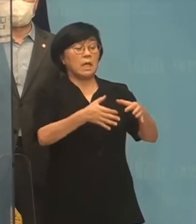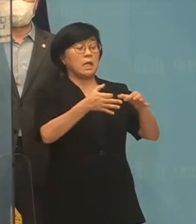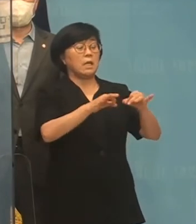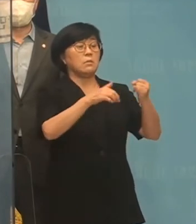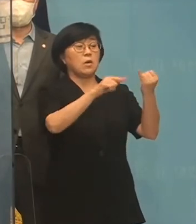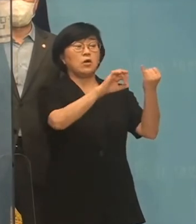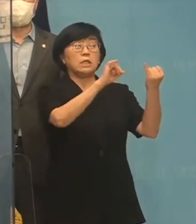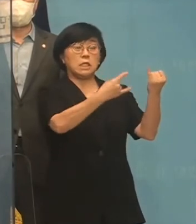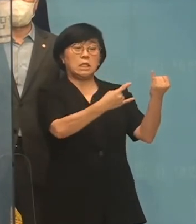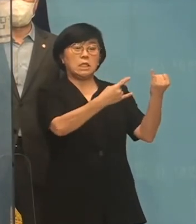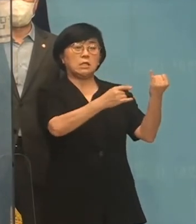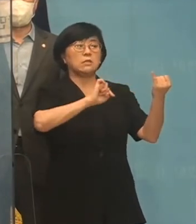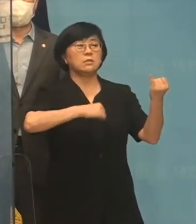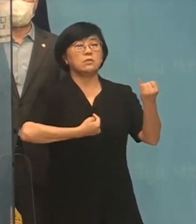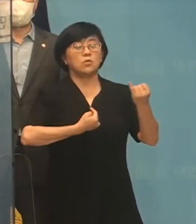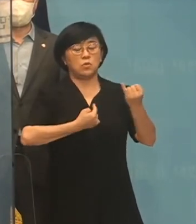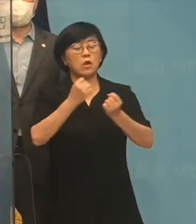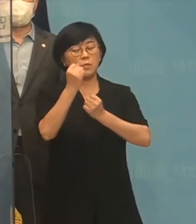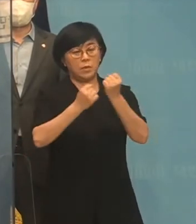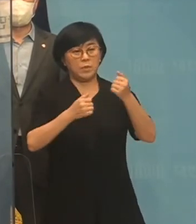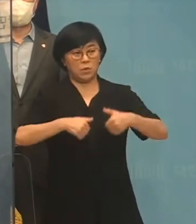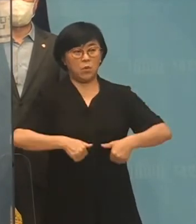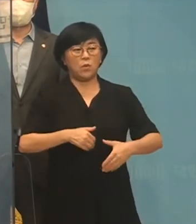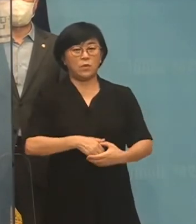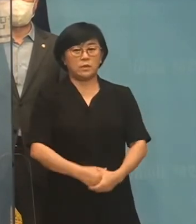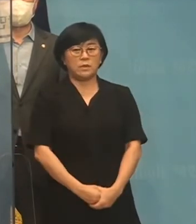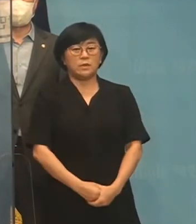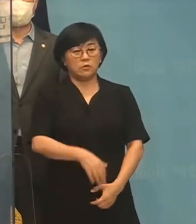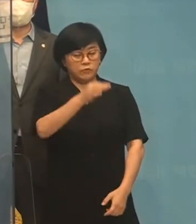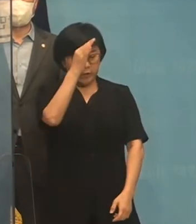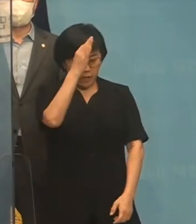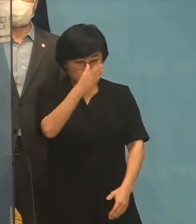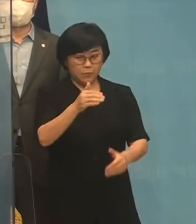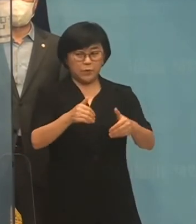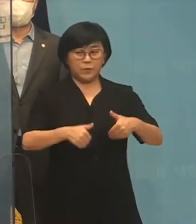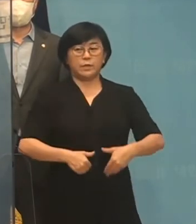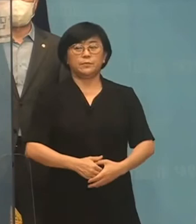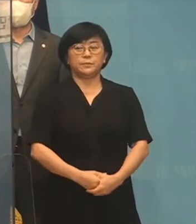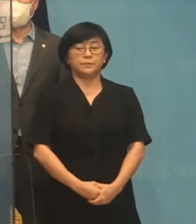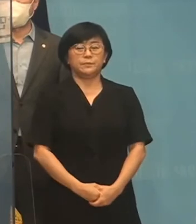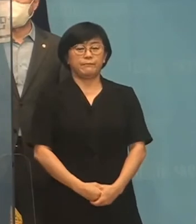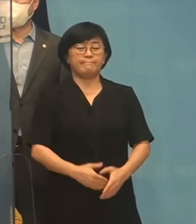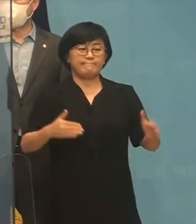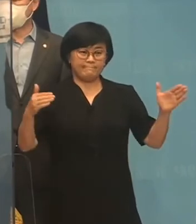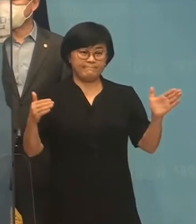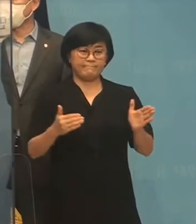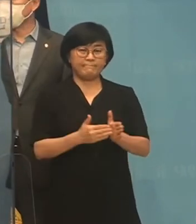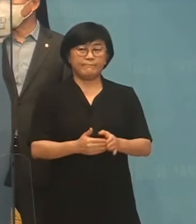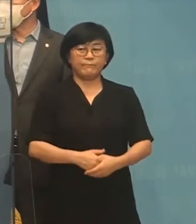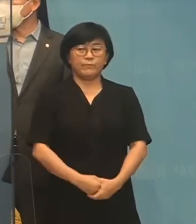스스로 해명하십시오. 그리고 사과하십시오. 이상입니다.